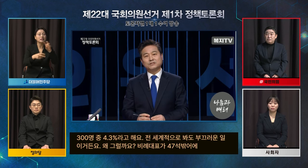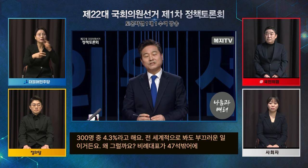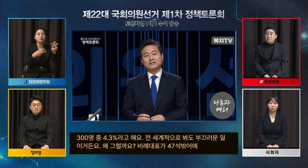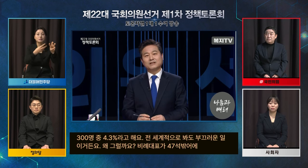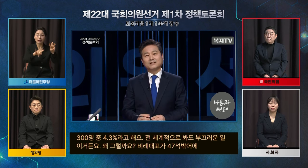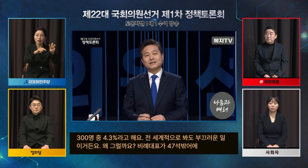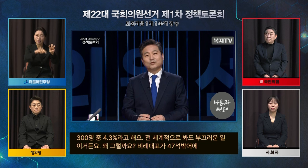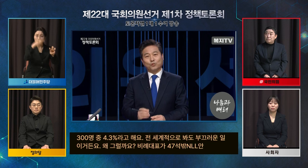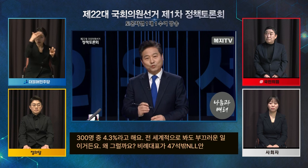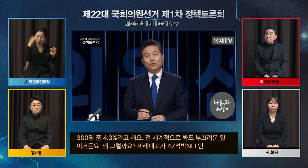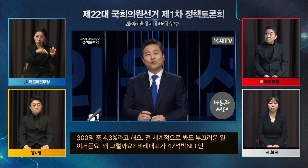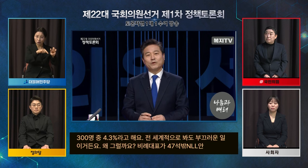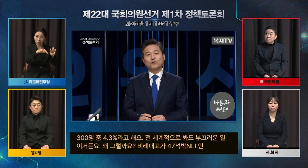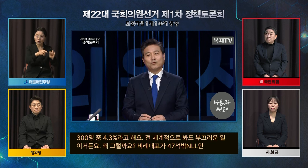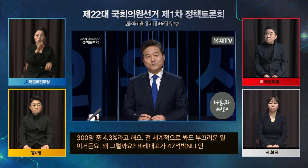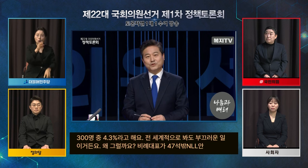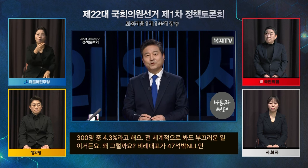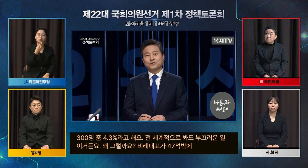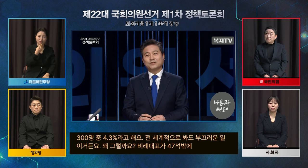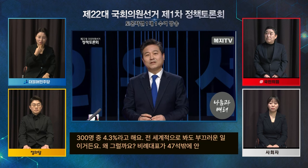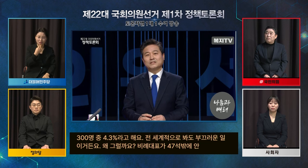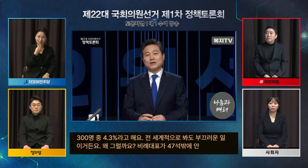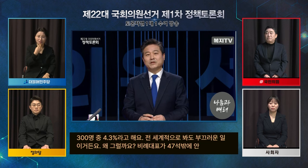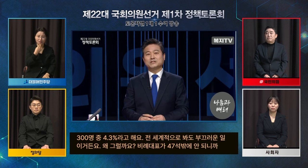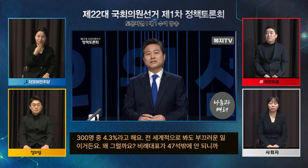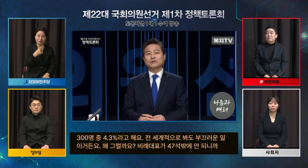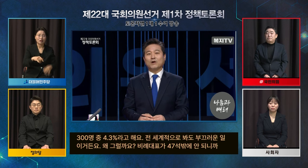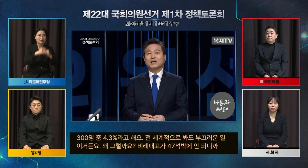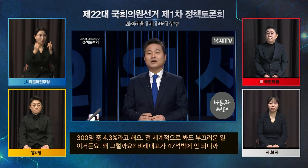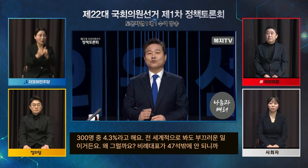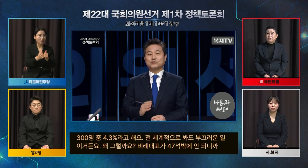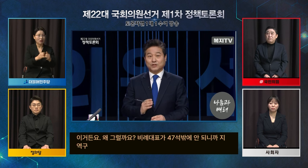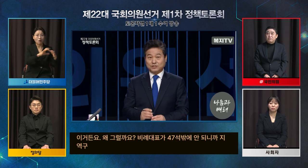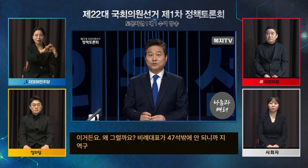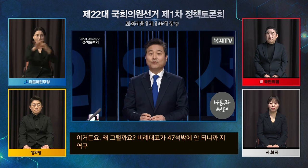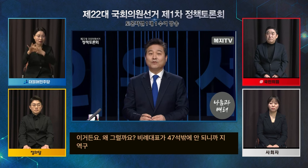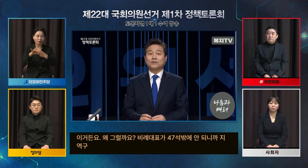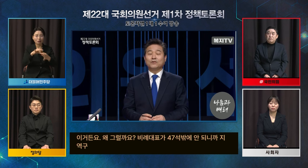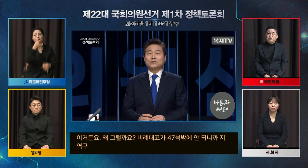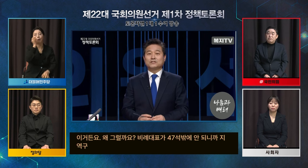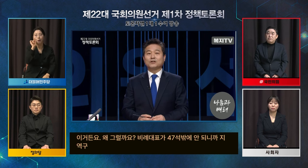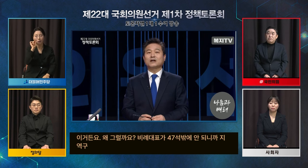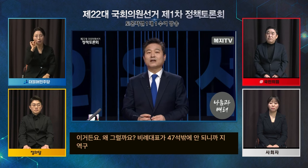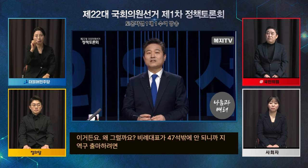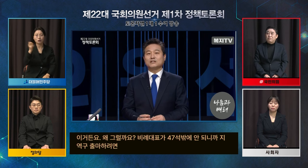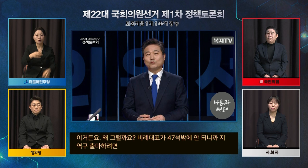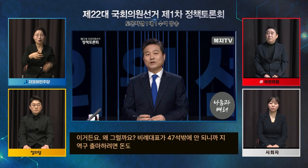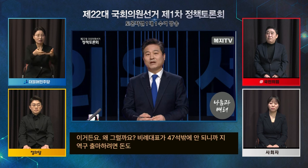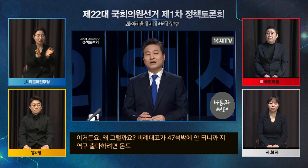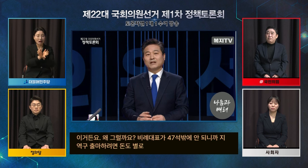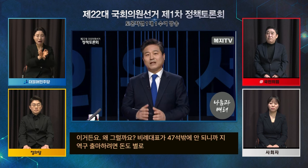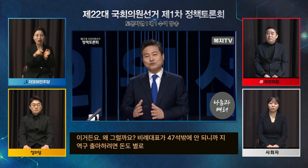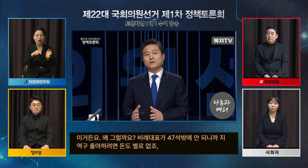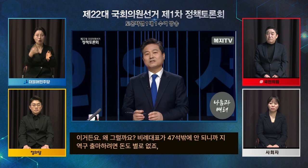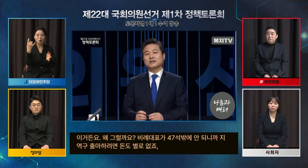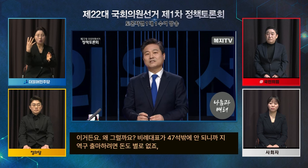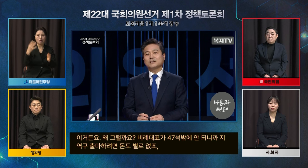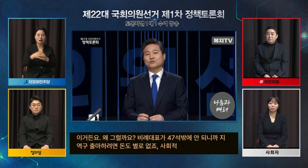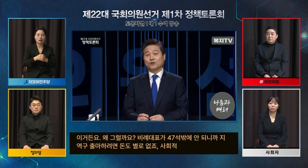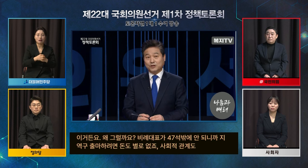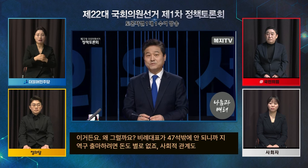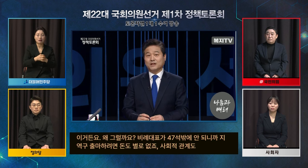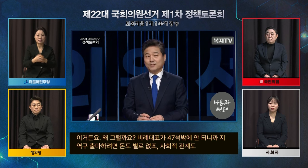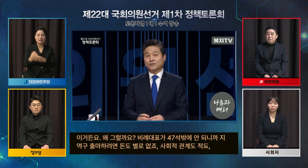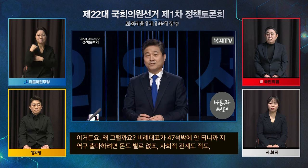청년들이 돈도 별로 없지요. 사회적인 관계도 적지요. 정당에서 기존의 다수파를